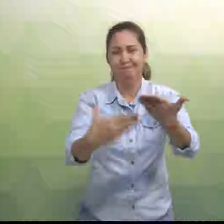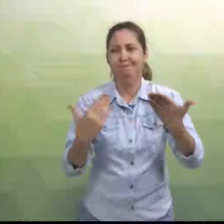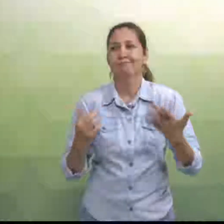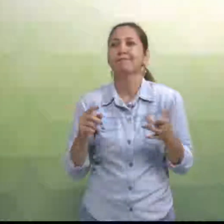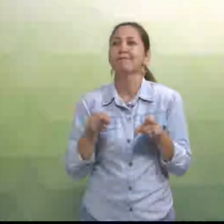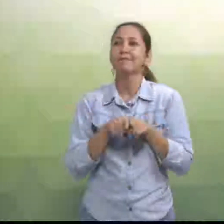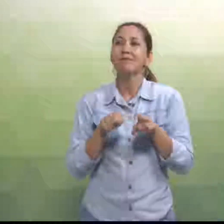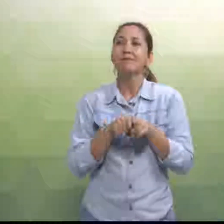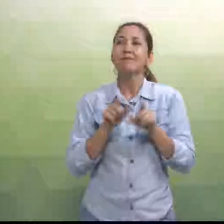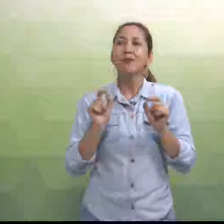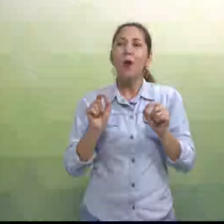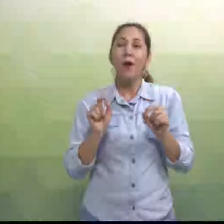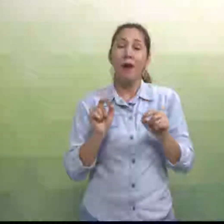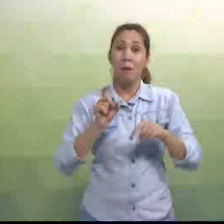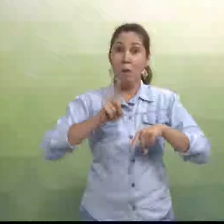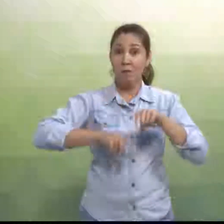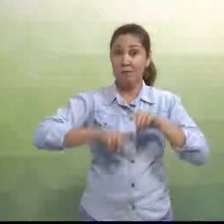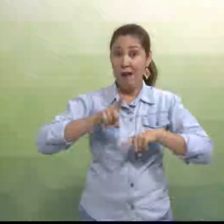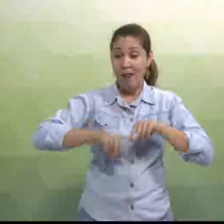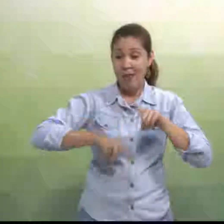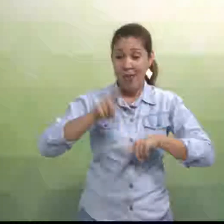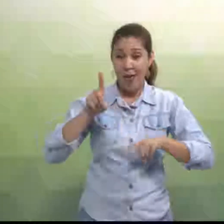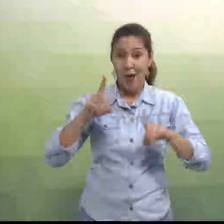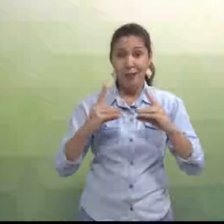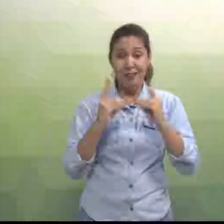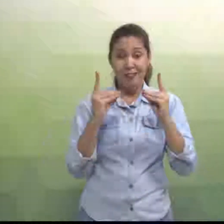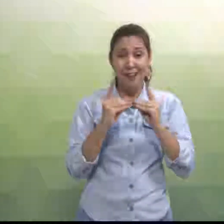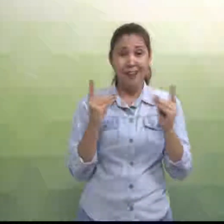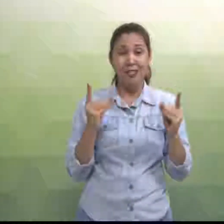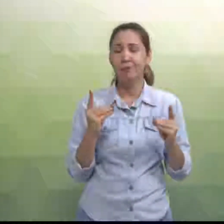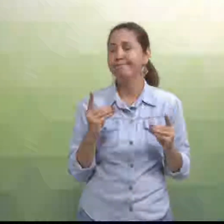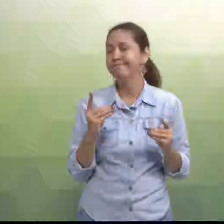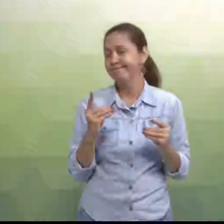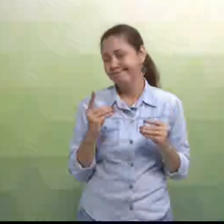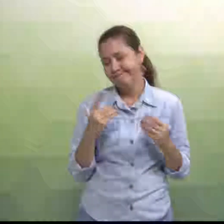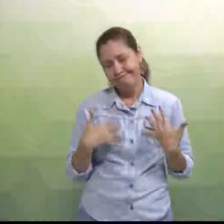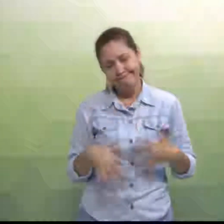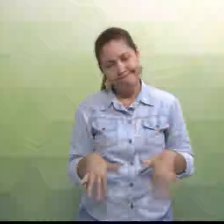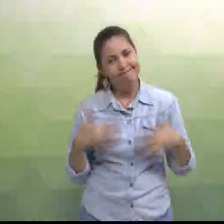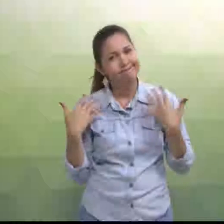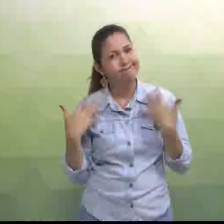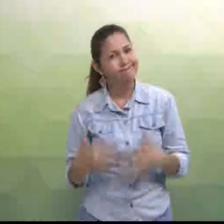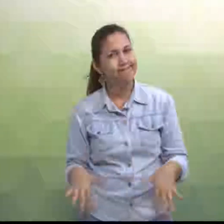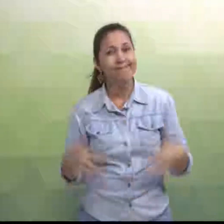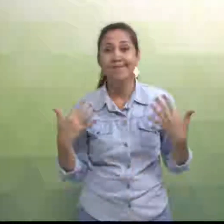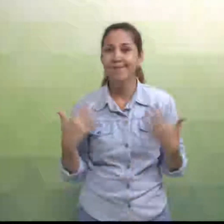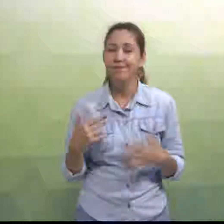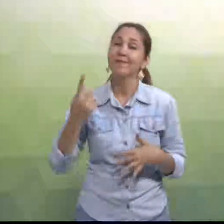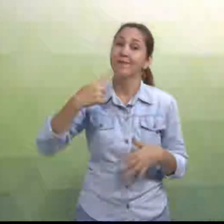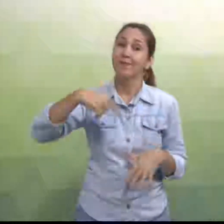as aulas. Com relação ao material didático, nossa!